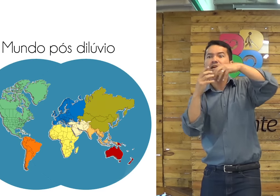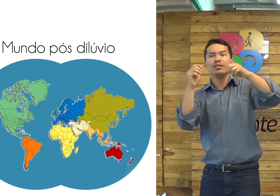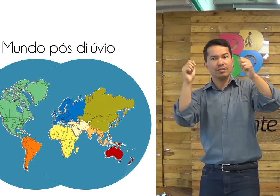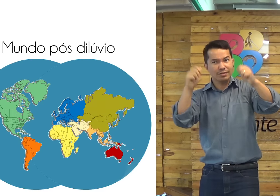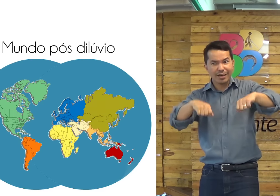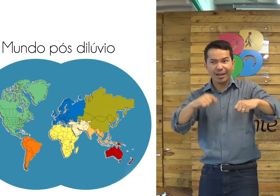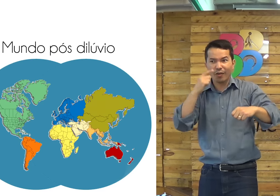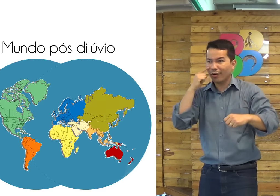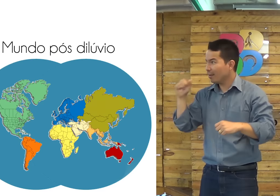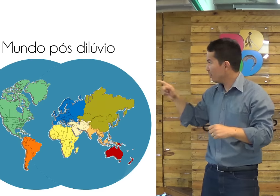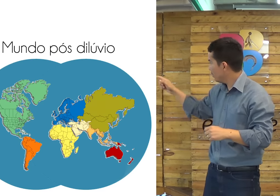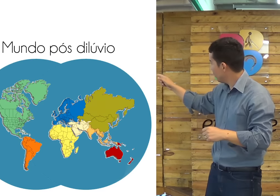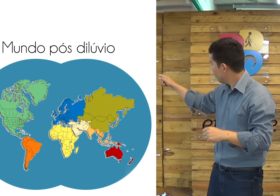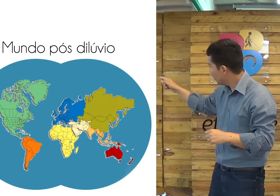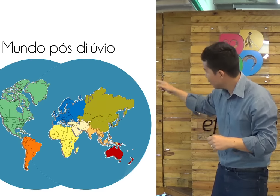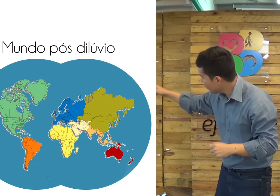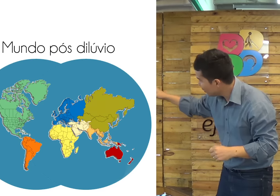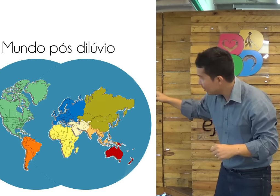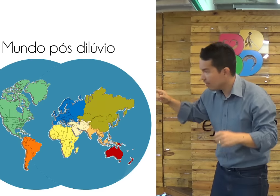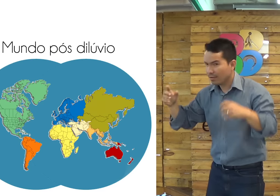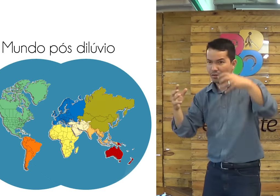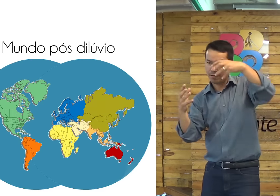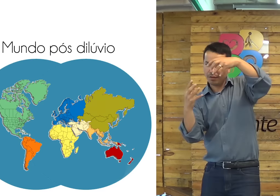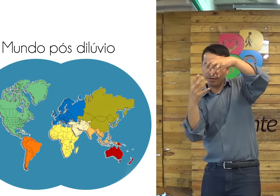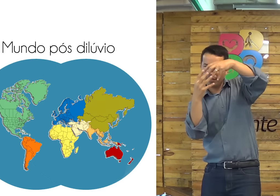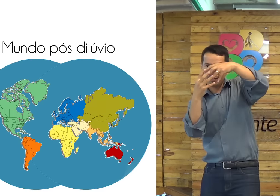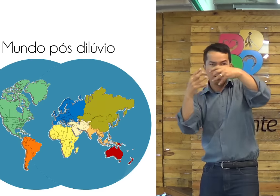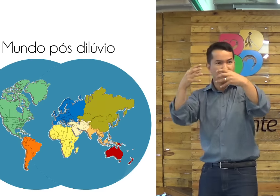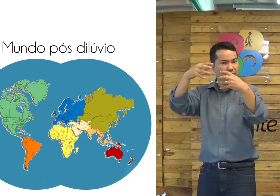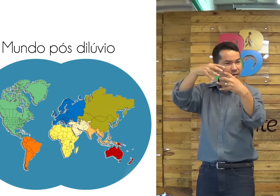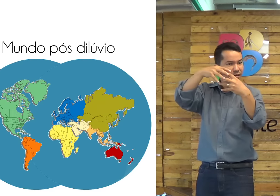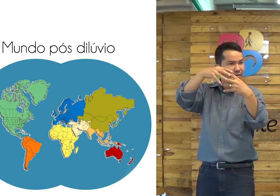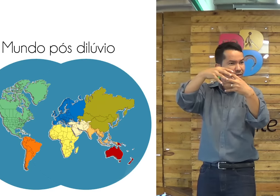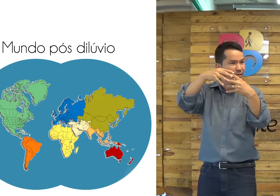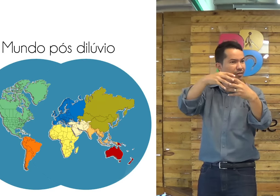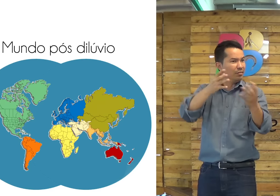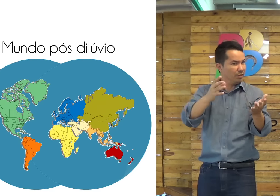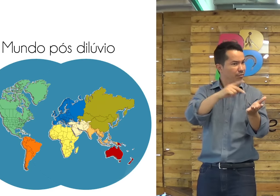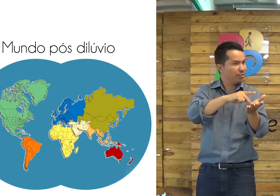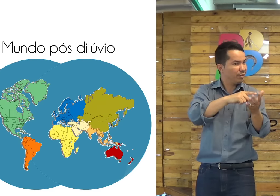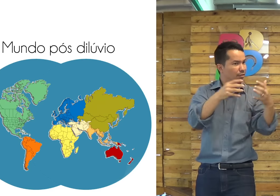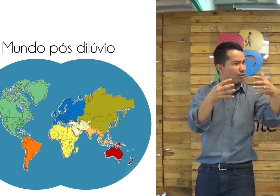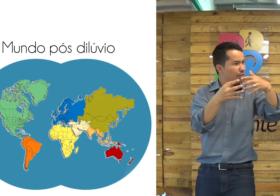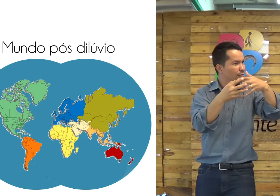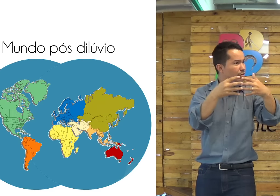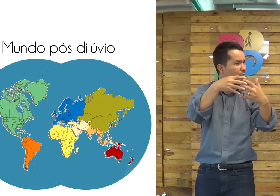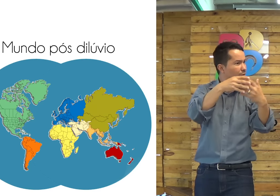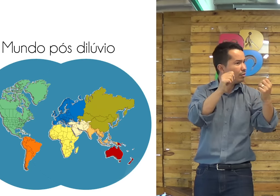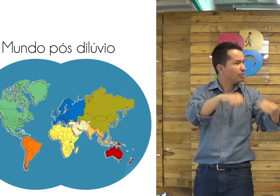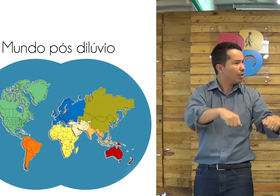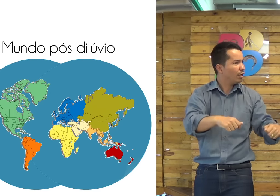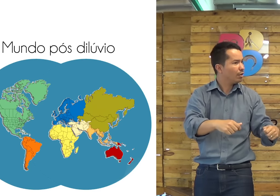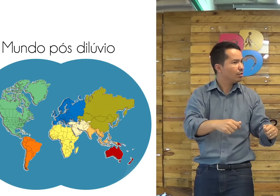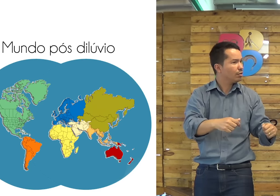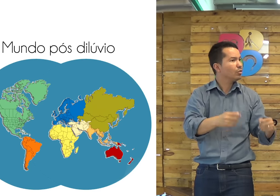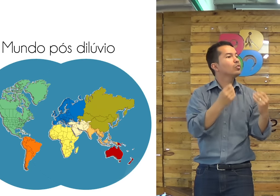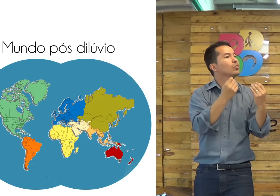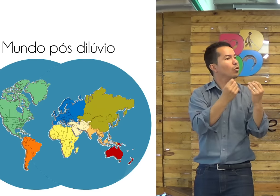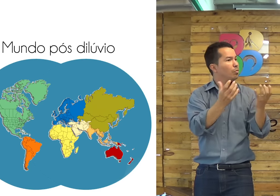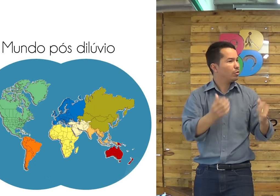sim dá para você juntar se você olhar ali encaixa uma coisa na outra não é verdade dá para encaixar